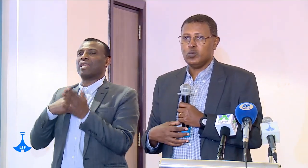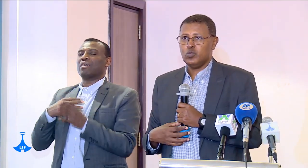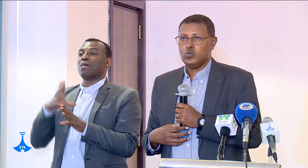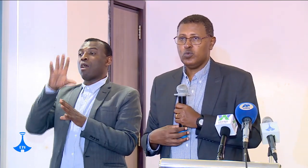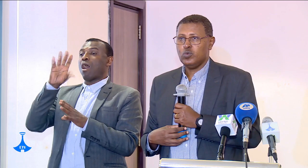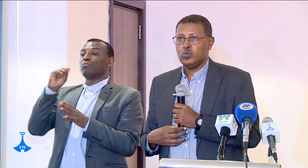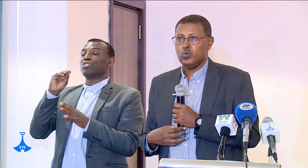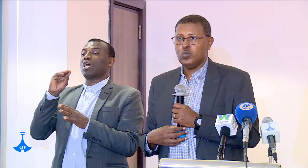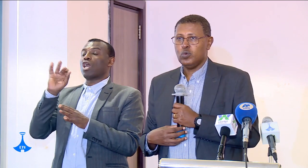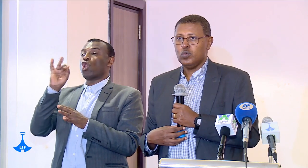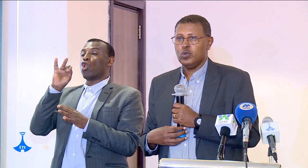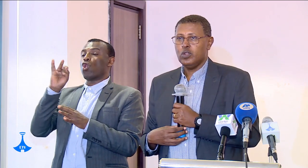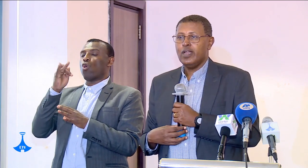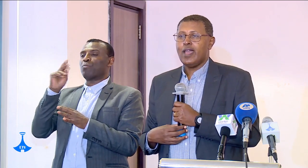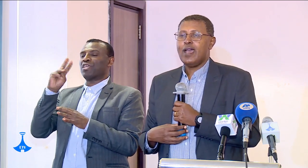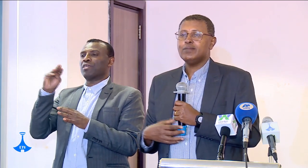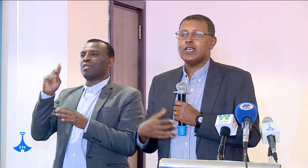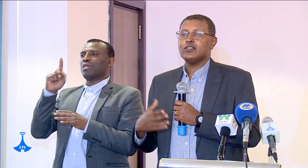ሰው ሸከሙ